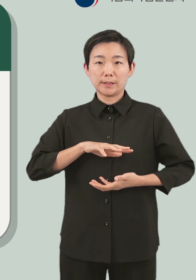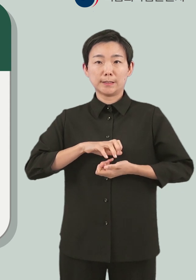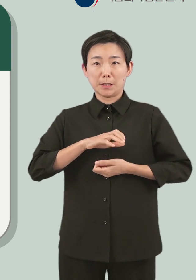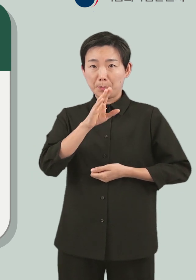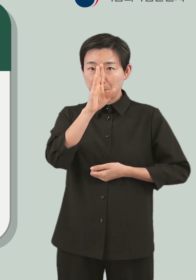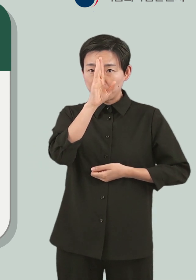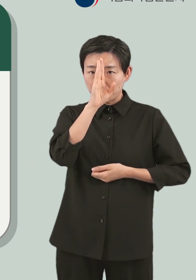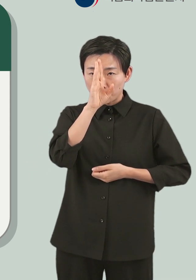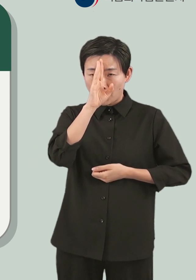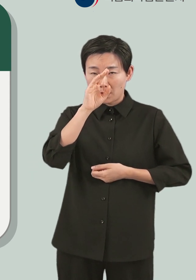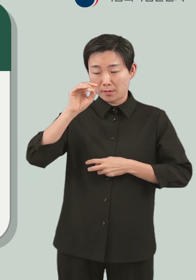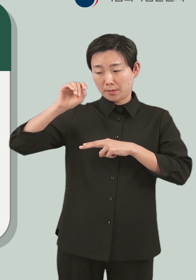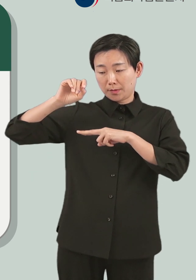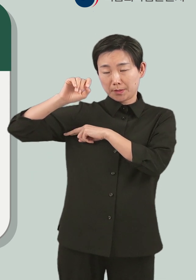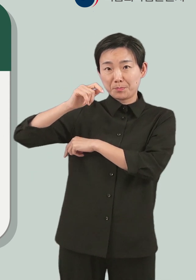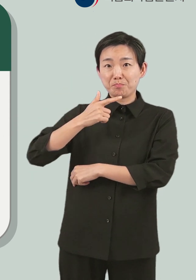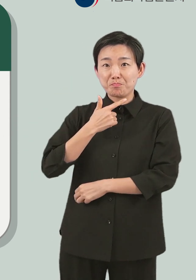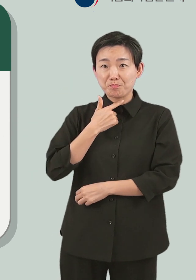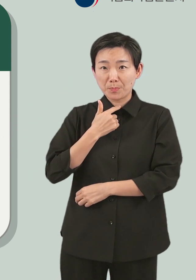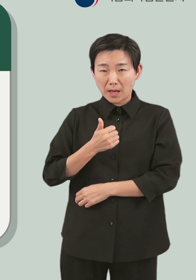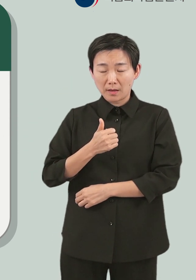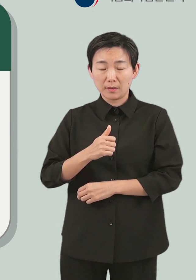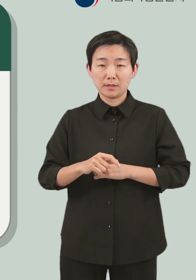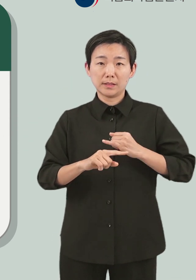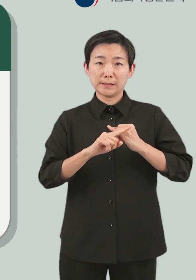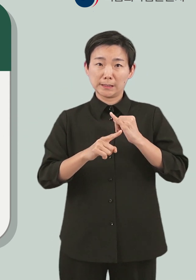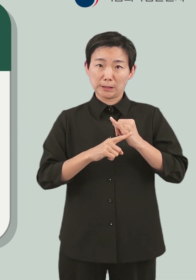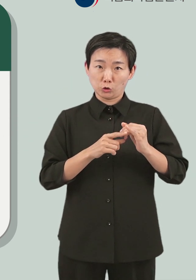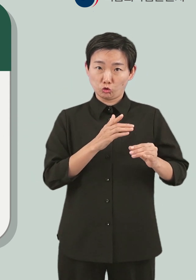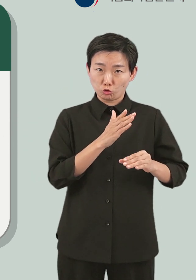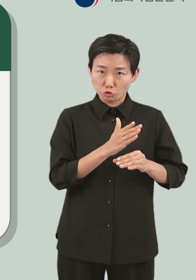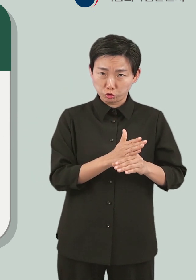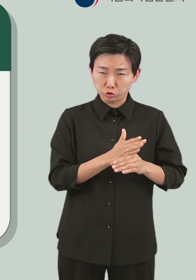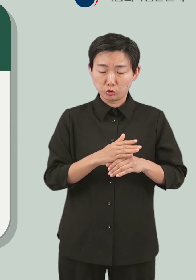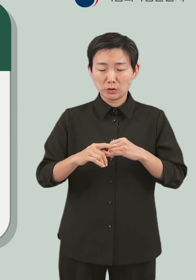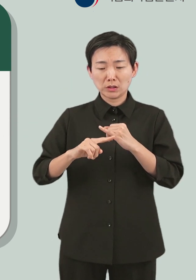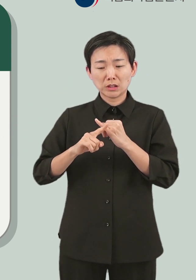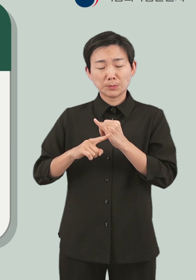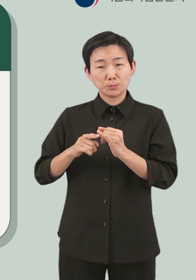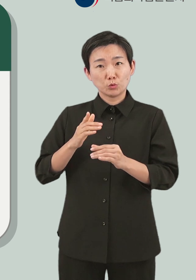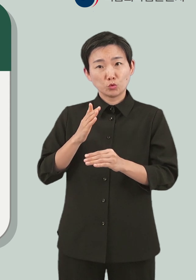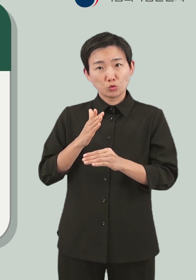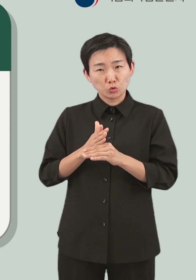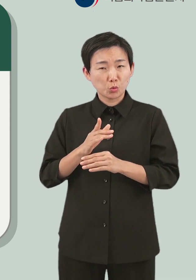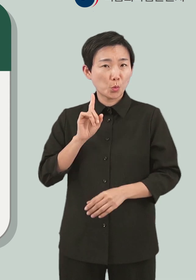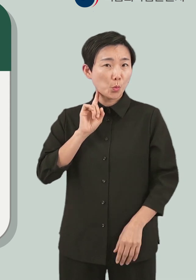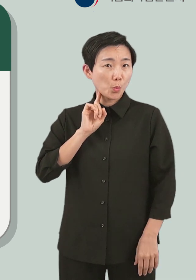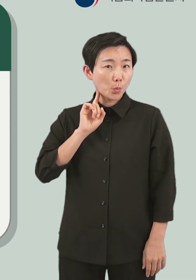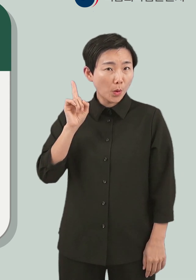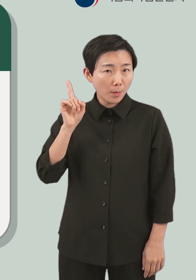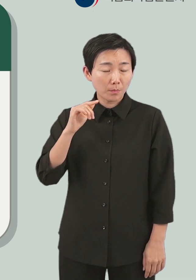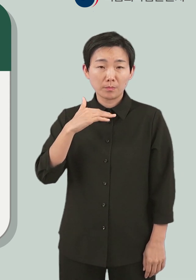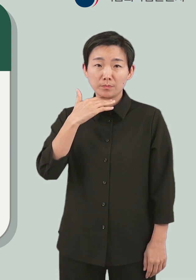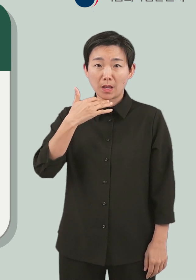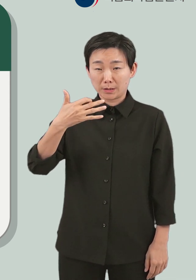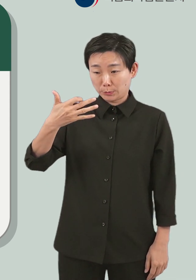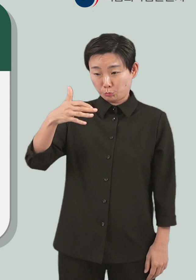사람, 미성년자는 의사의 지도하에 사용합니다. 추위 등으로 몸이 떨릴 때 측정할 수 없습니다.